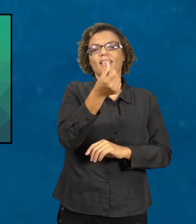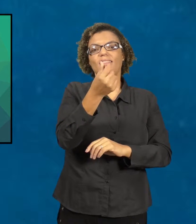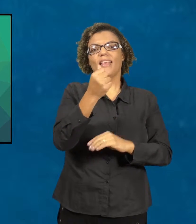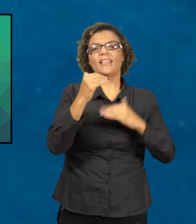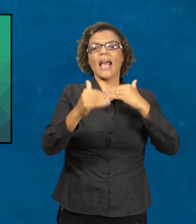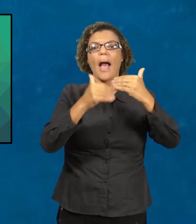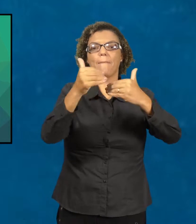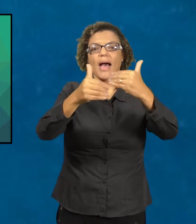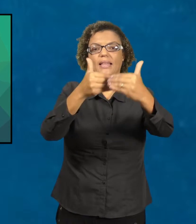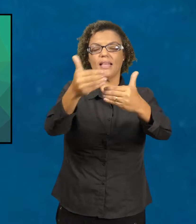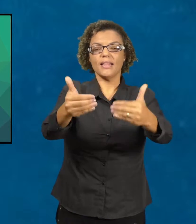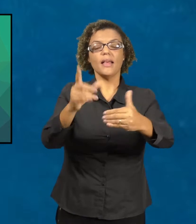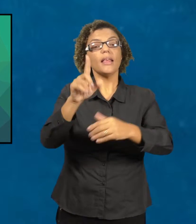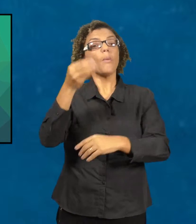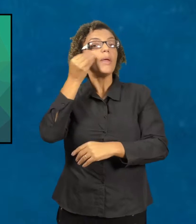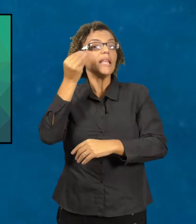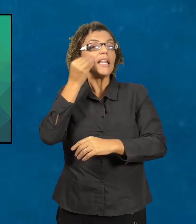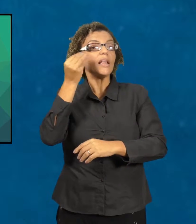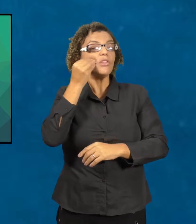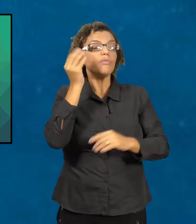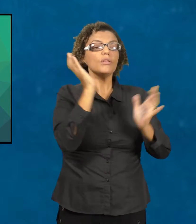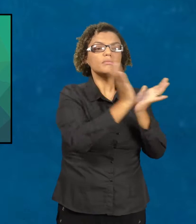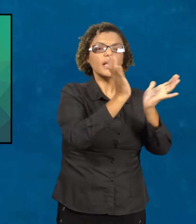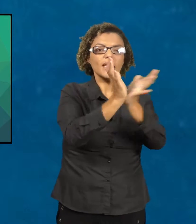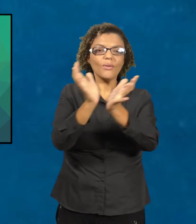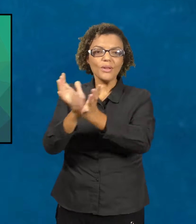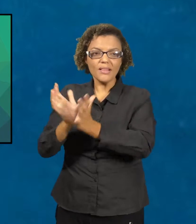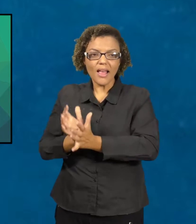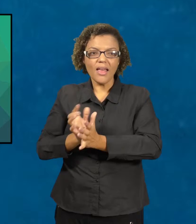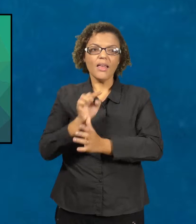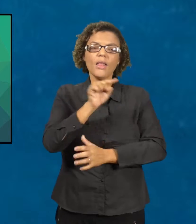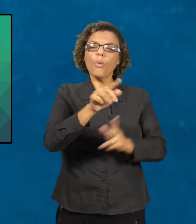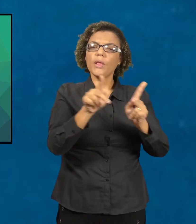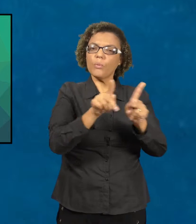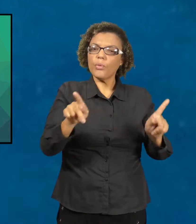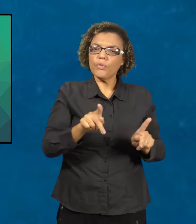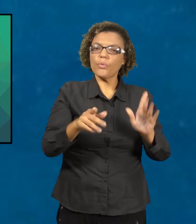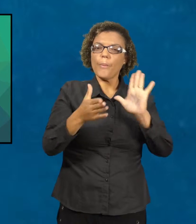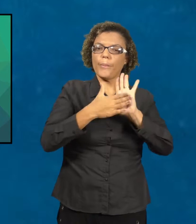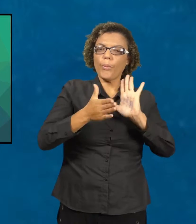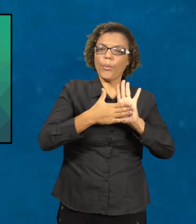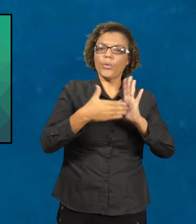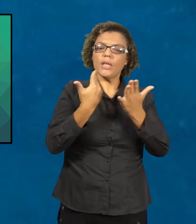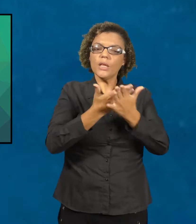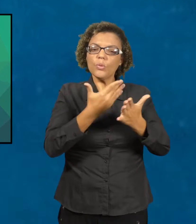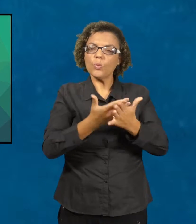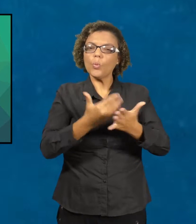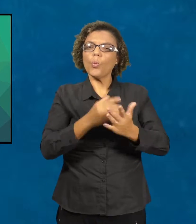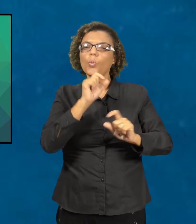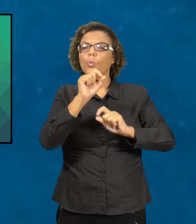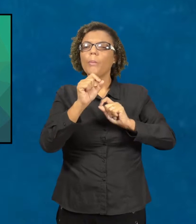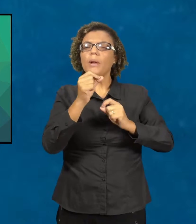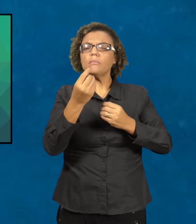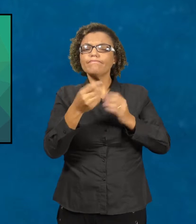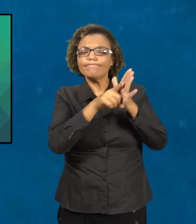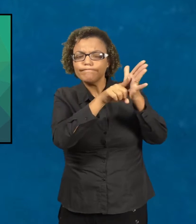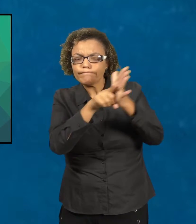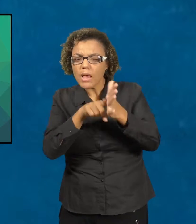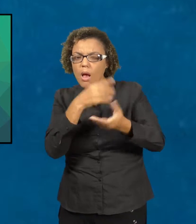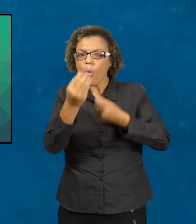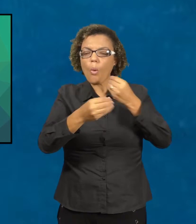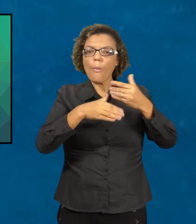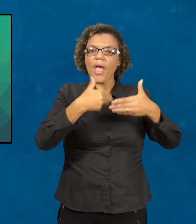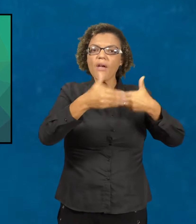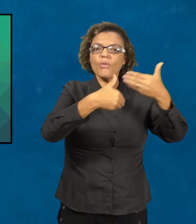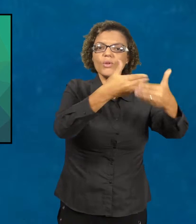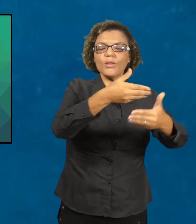categorização. Neste caso, o professor Newton propõe estudos que envolvem a evolução cognitiva de um determinado conceito ao